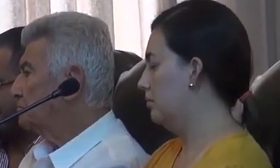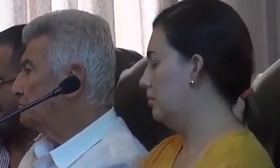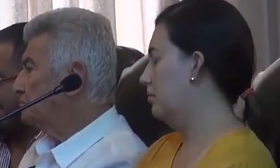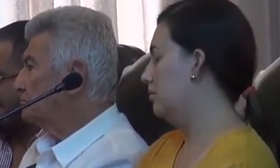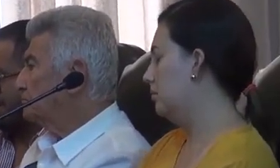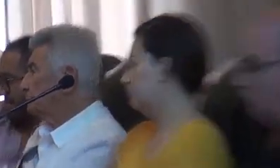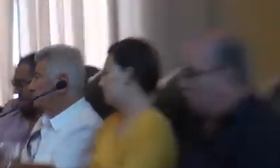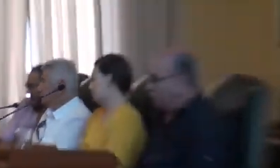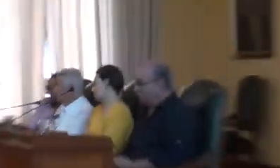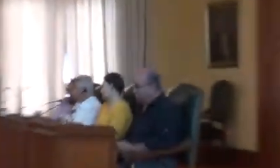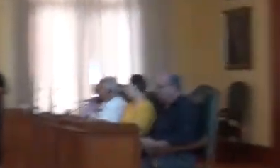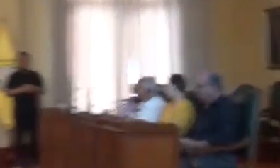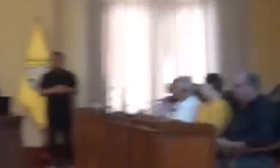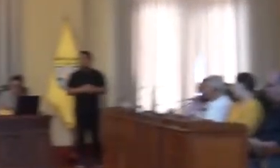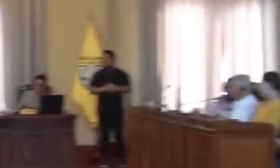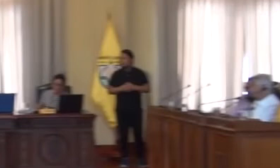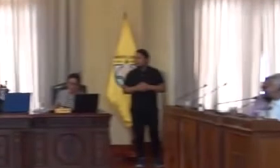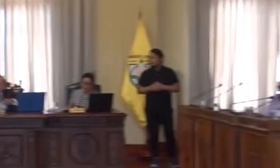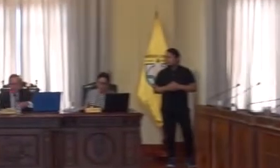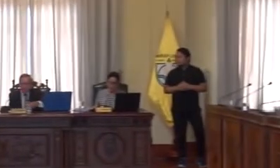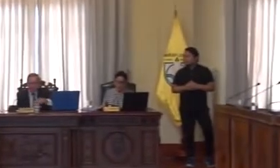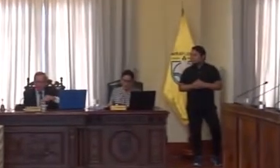Aprobado por unanimidad.